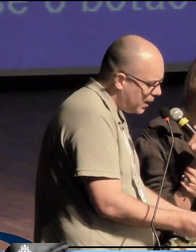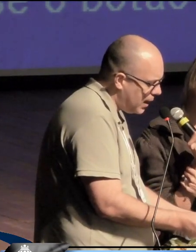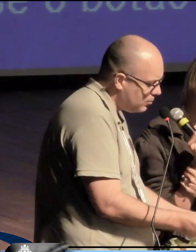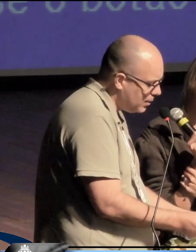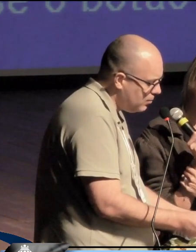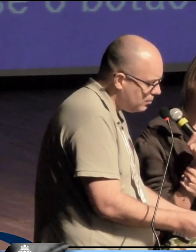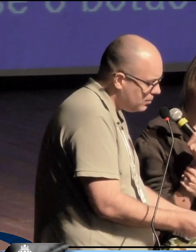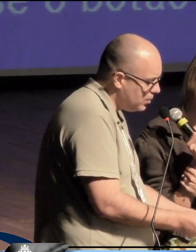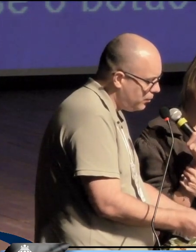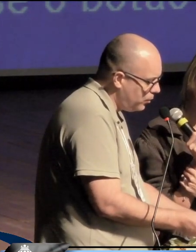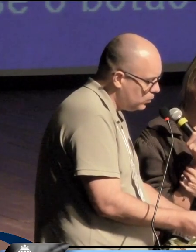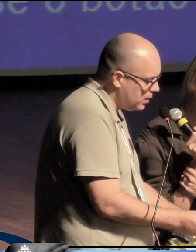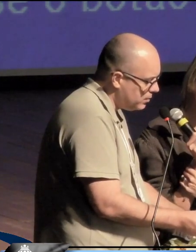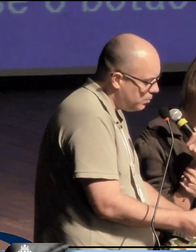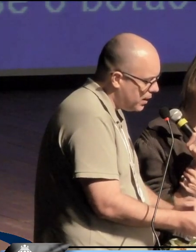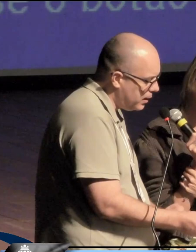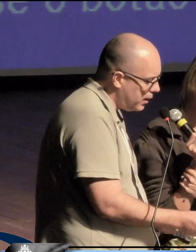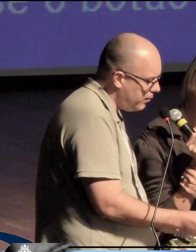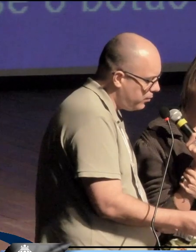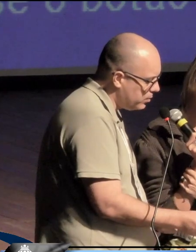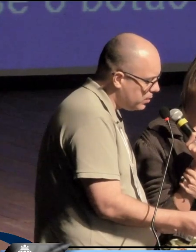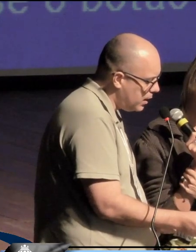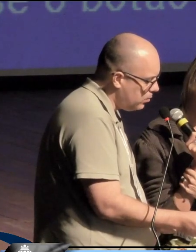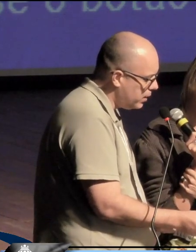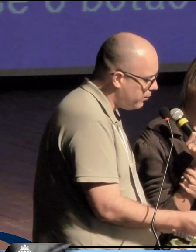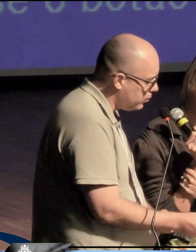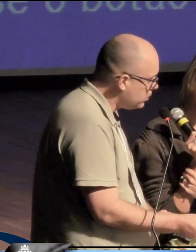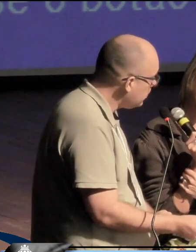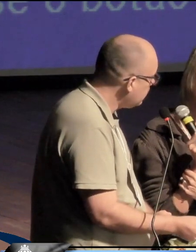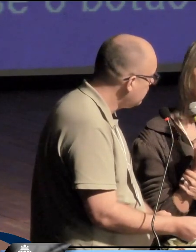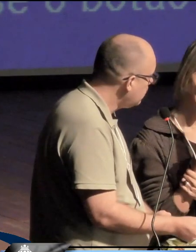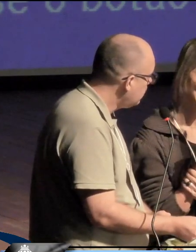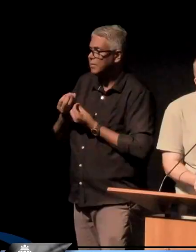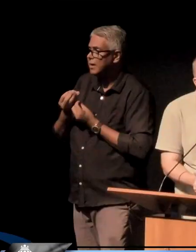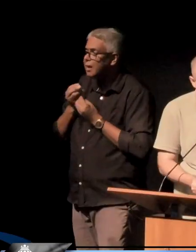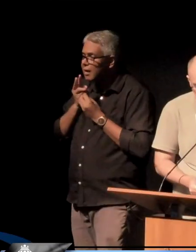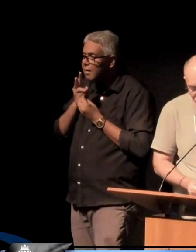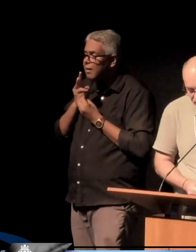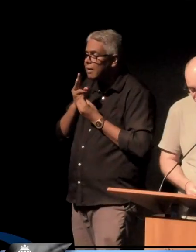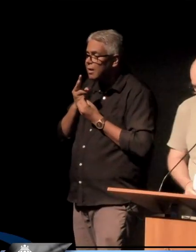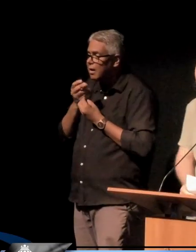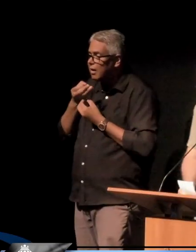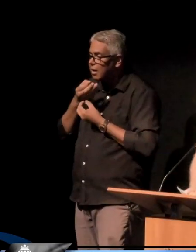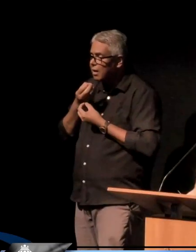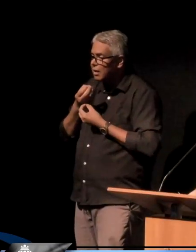estereotificados é isso de frutas para reforçar o que é fruta